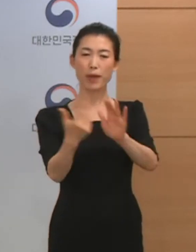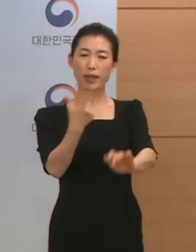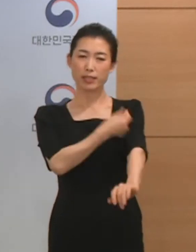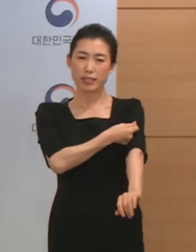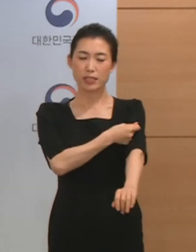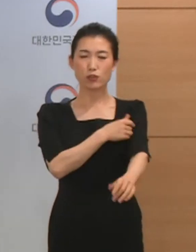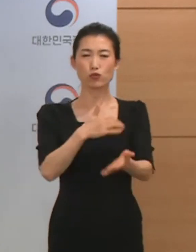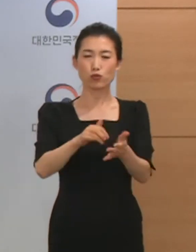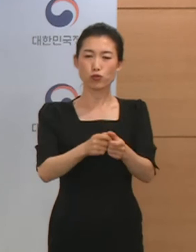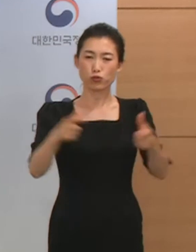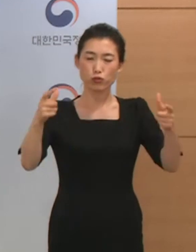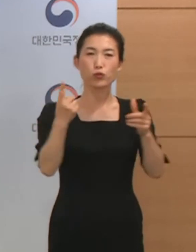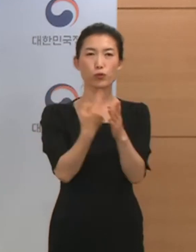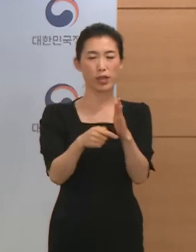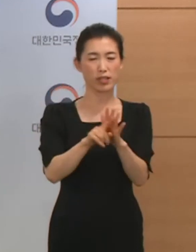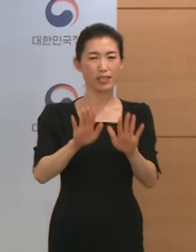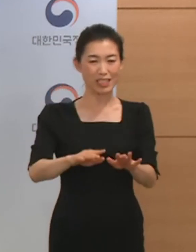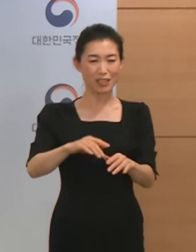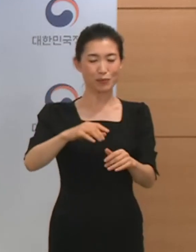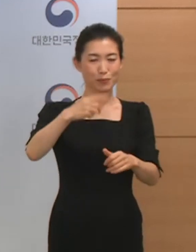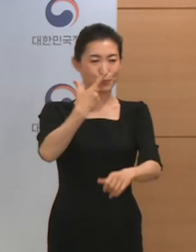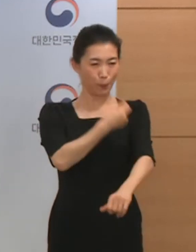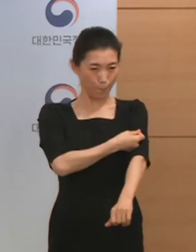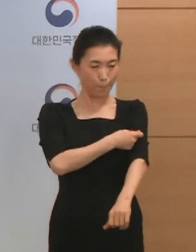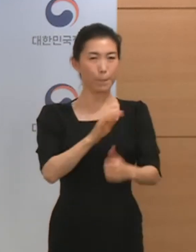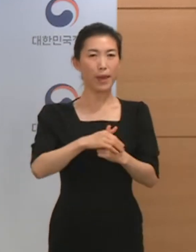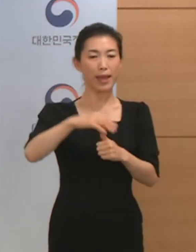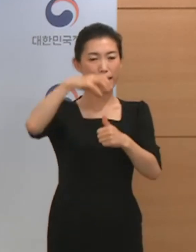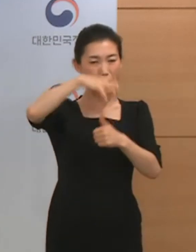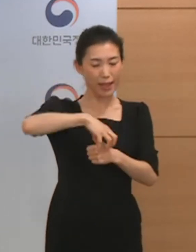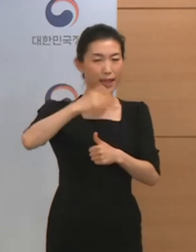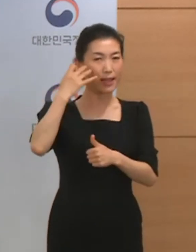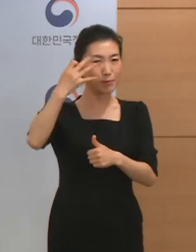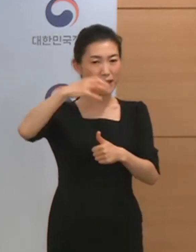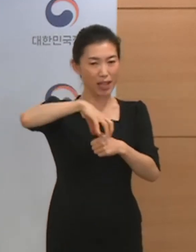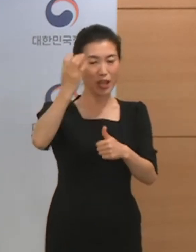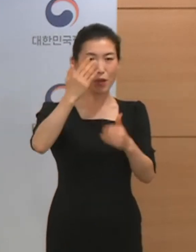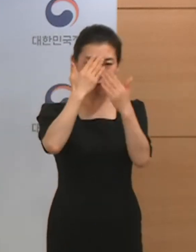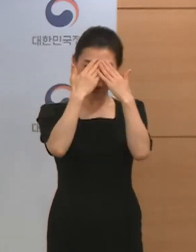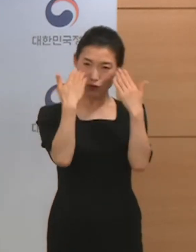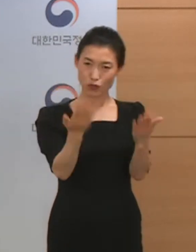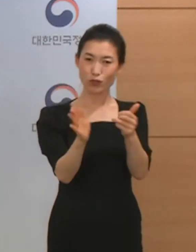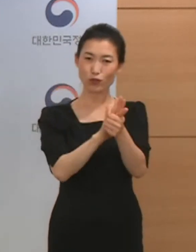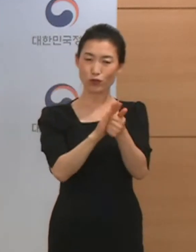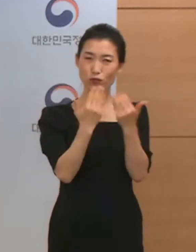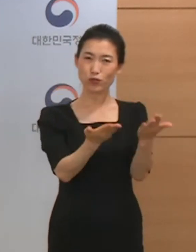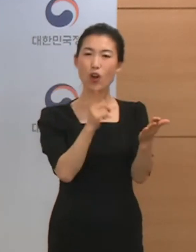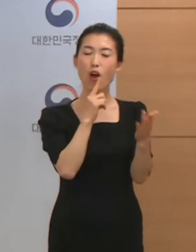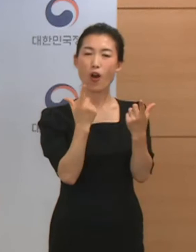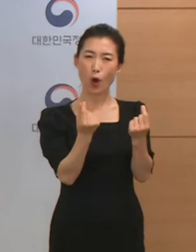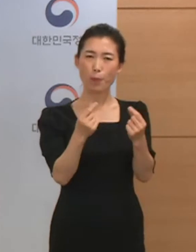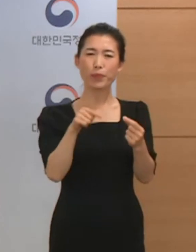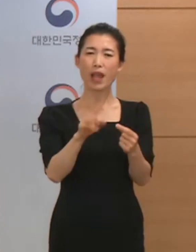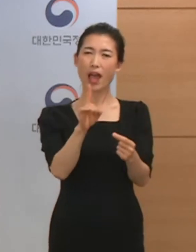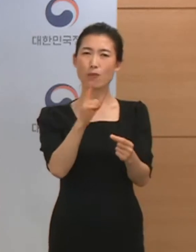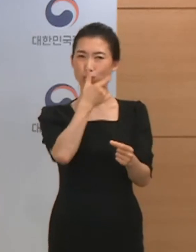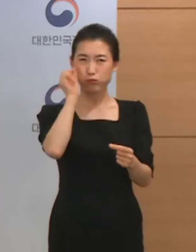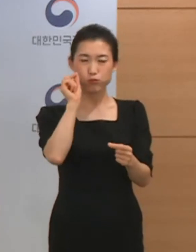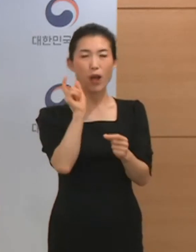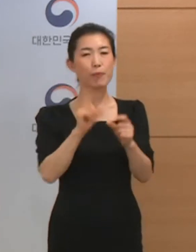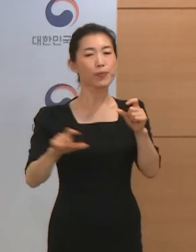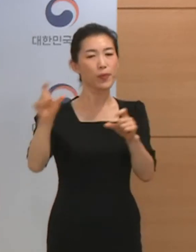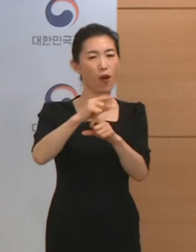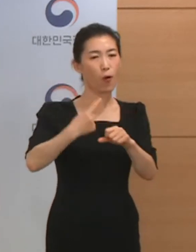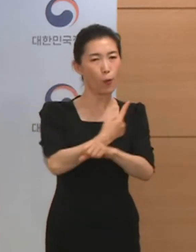위해서 자가격리 면제 외에도 보다 다양한 인센티브 제공이 필요하다는 지적이 나옵니다. 정부에서 준비